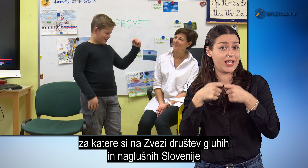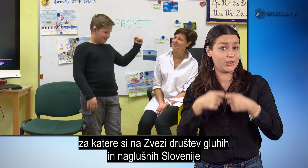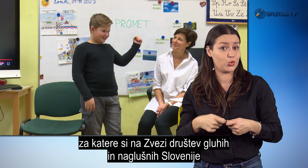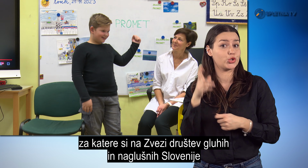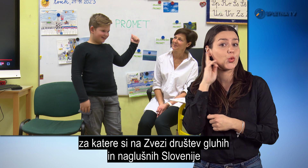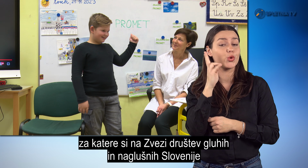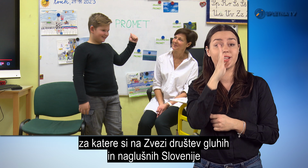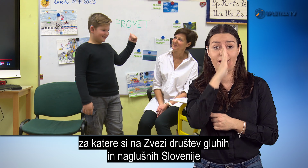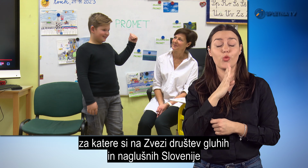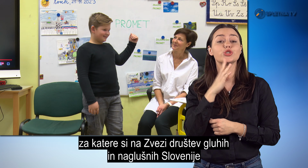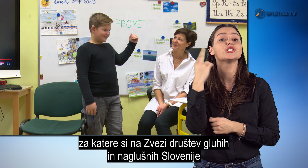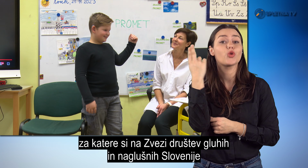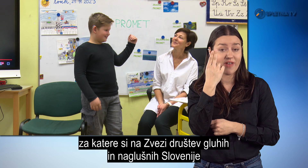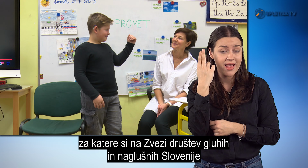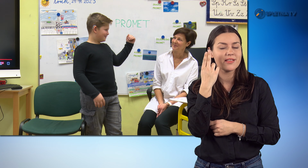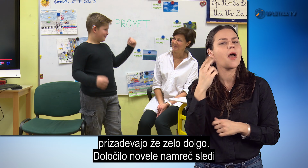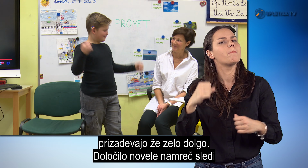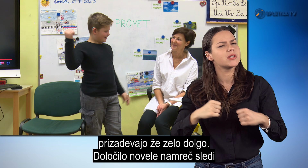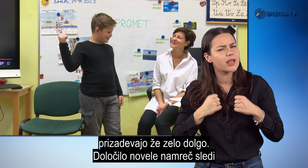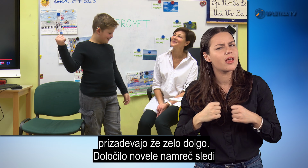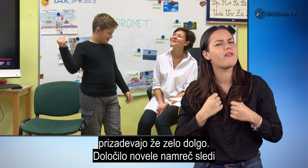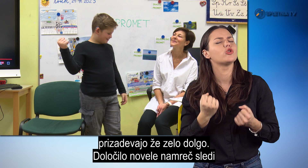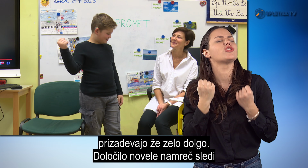naglušnih Slovenije prizadevajo že zelo dolgo.